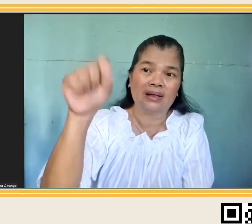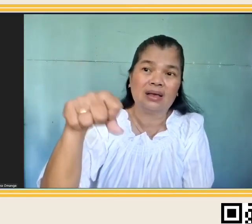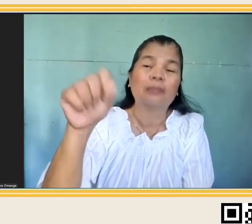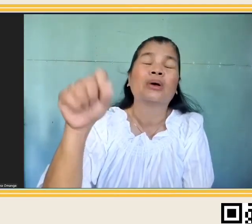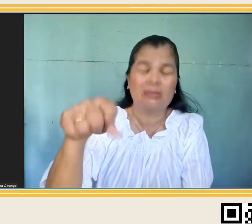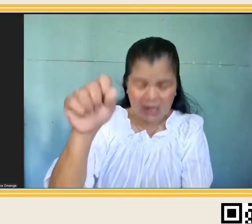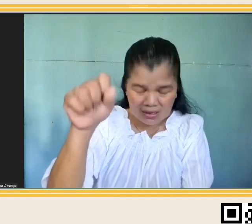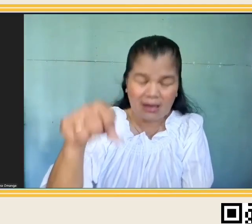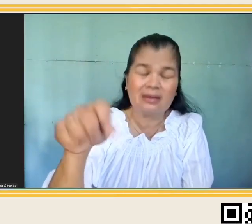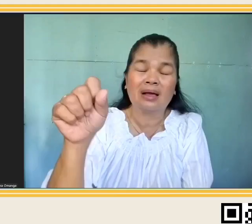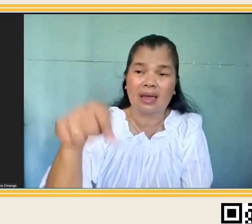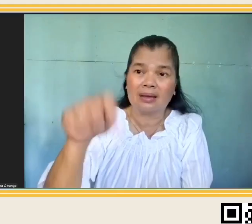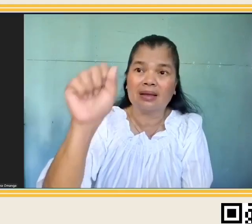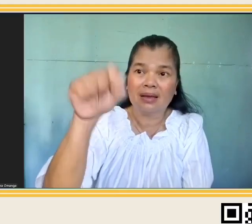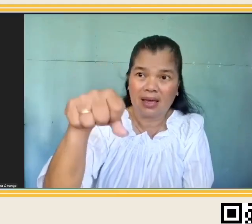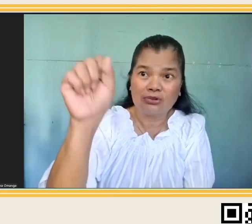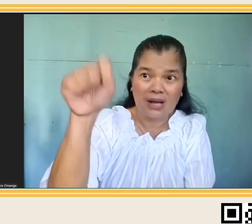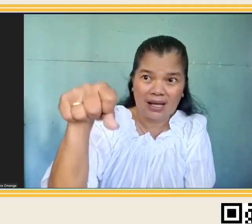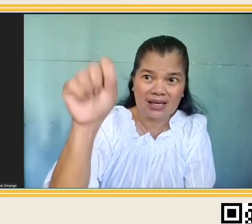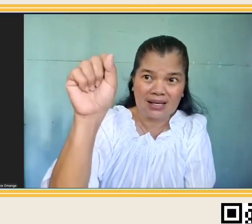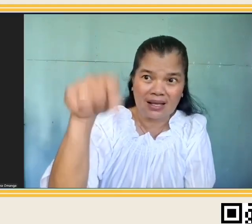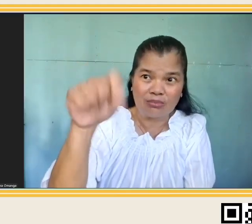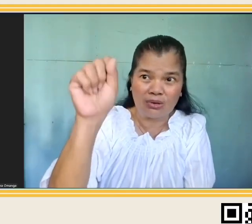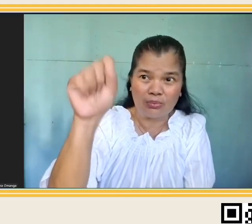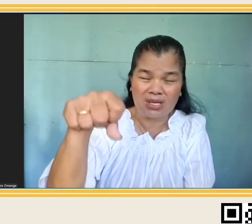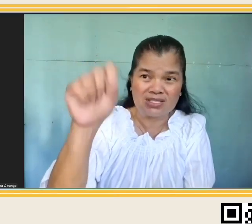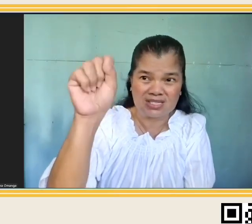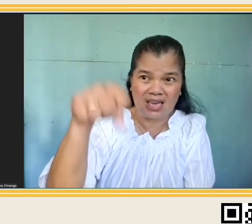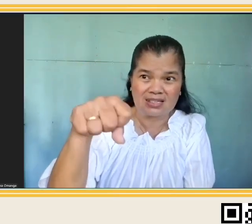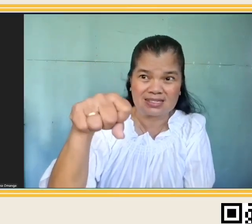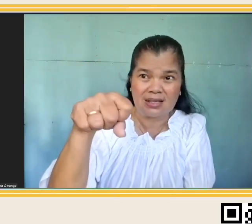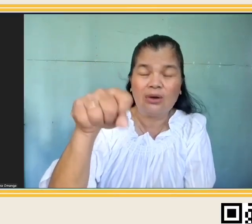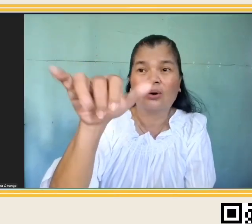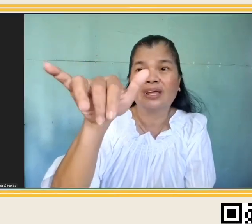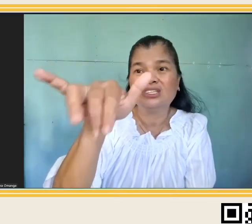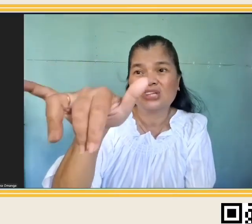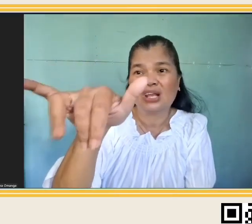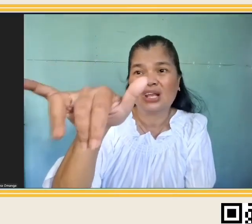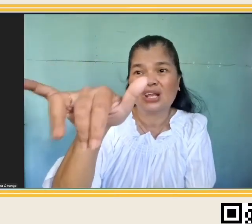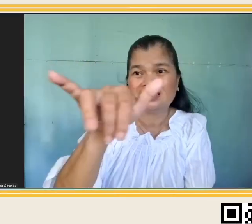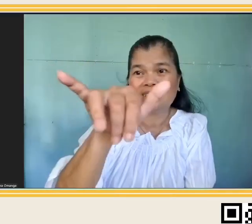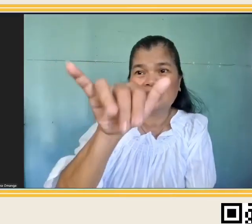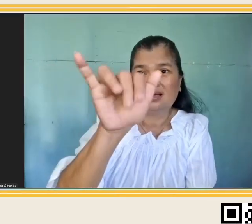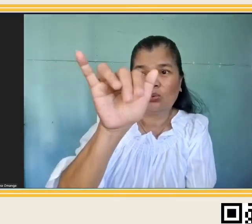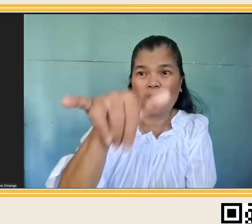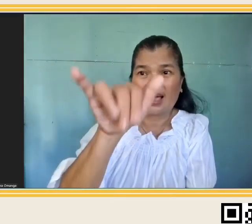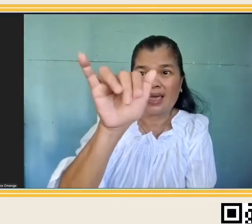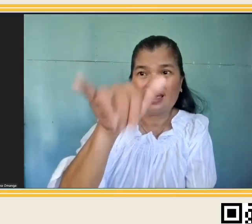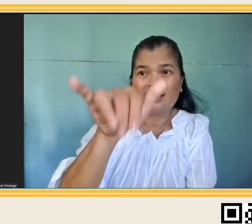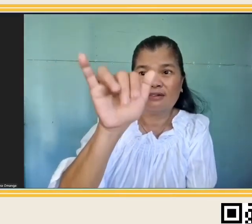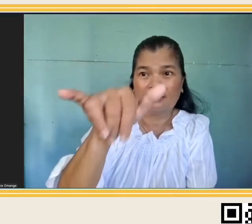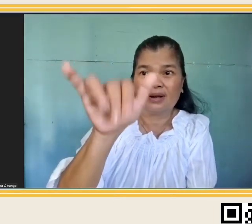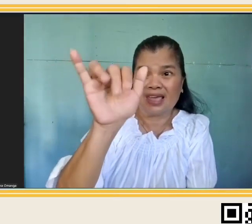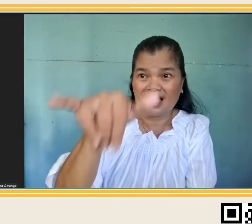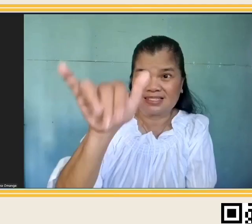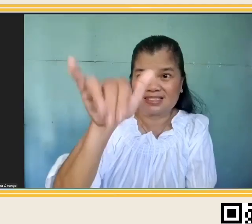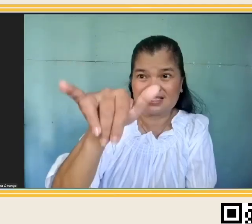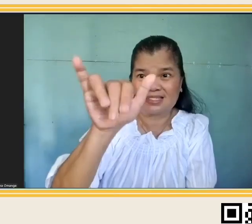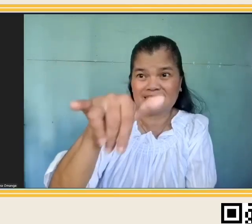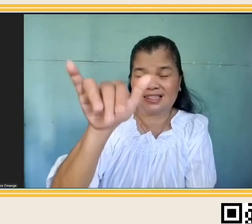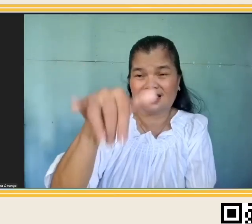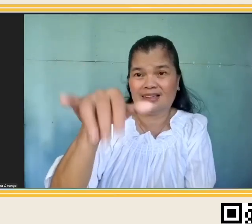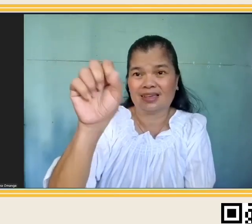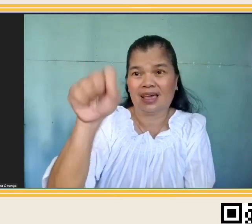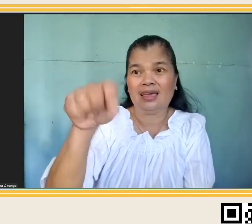ka at hindi ka pwede mag-nod ng head, ito na lang inad mo. Means yes. Or initialize Y for